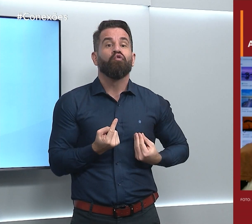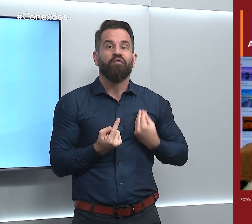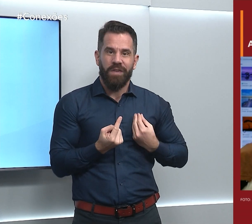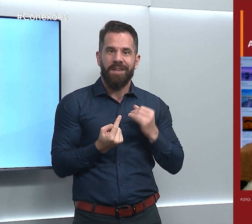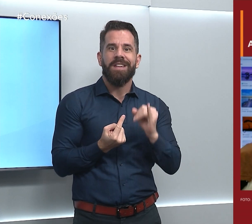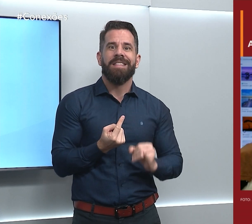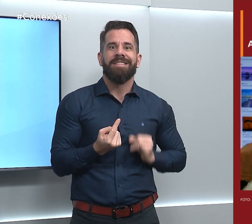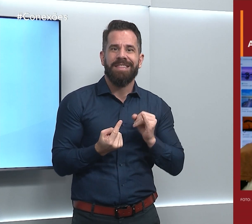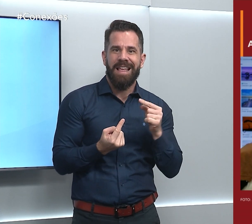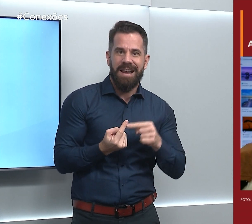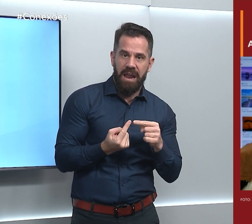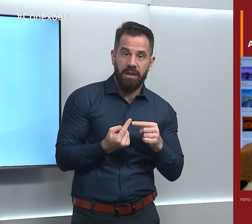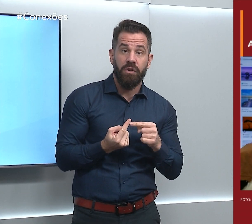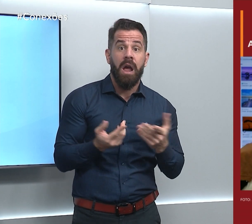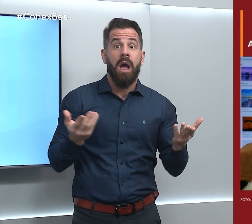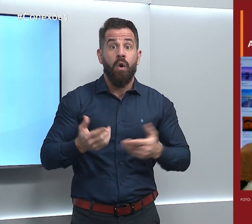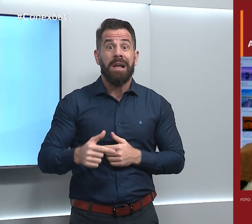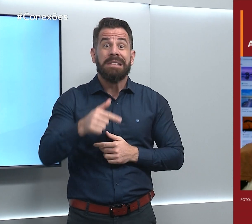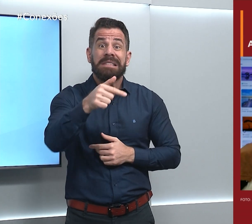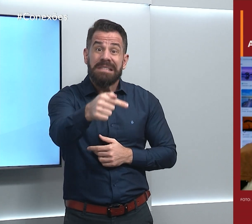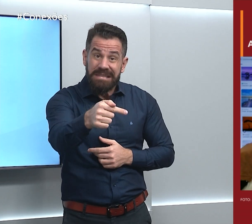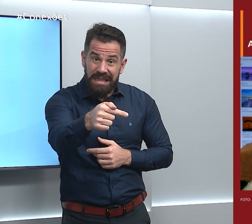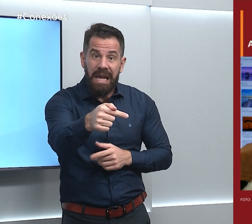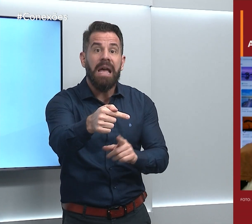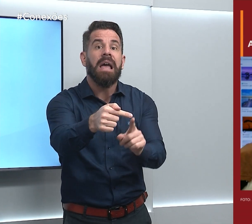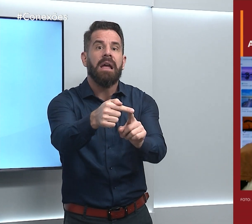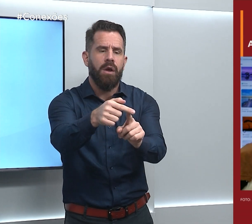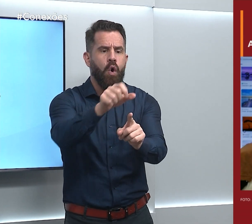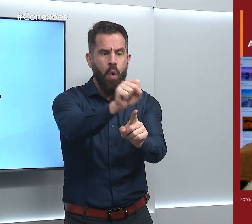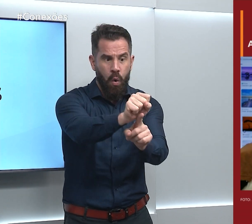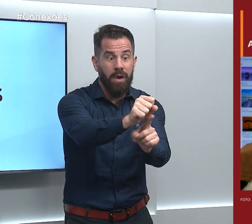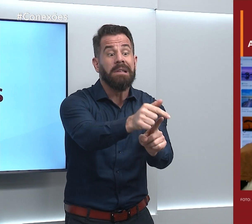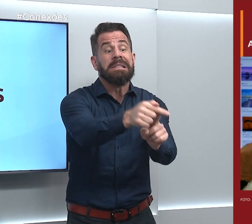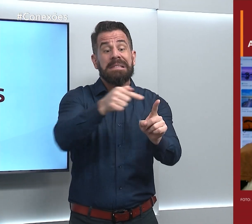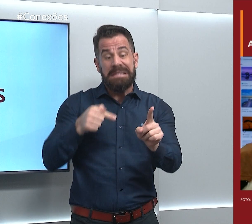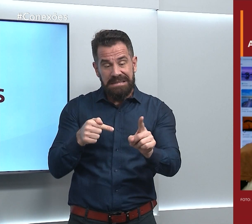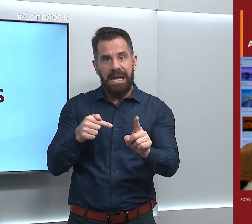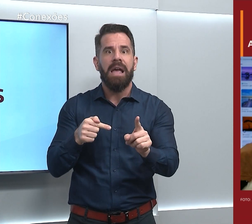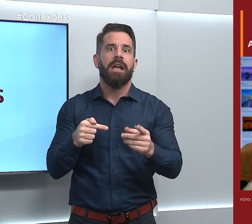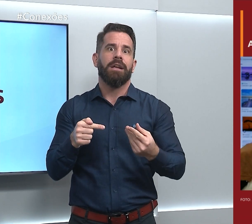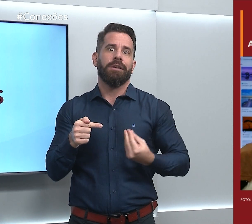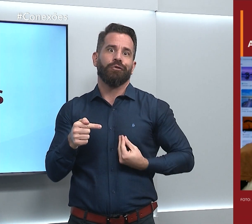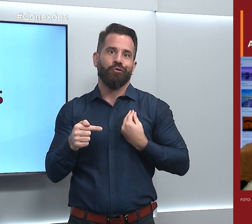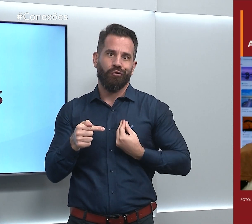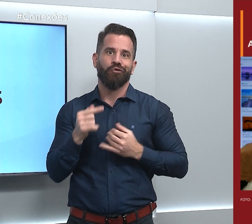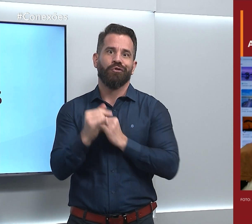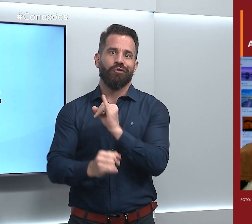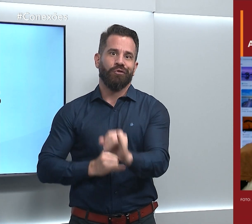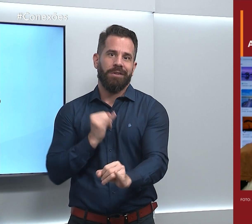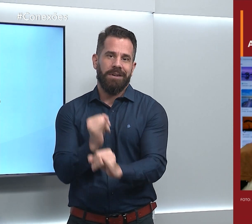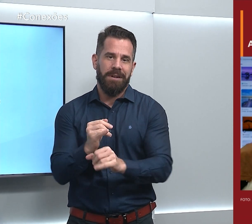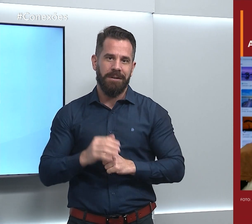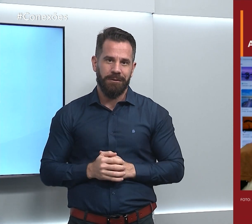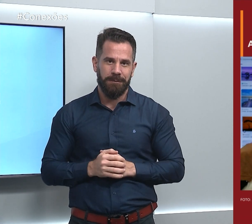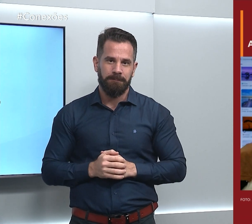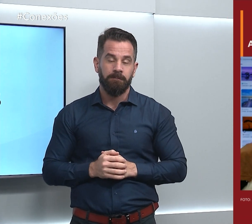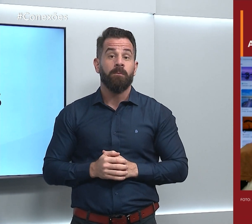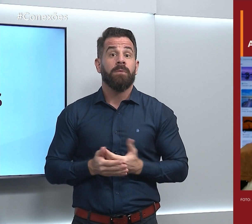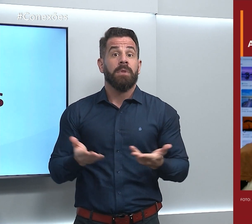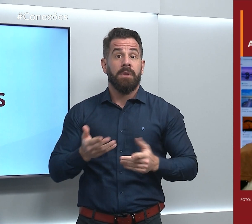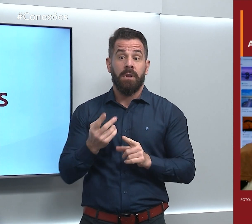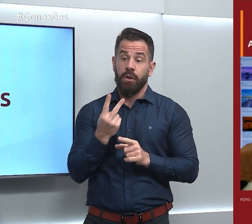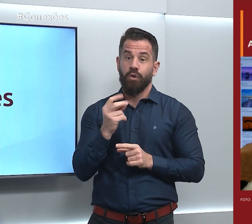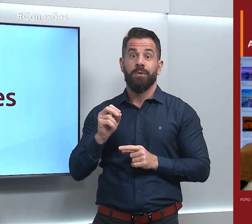cada 8 domicílios conectados. A forma de acesso também mudou. Em 2008, os usuários se conectavam